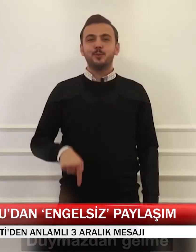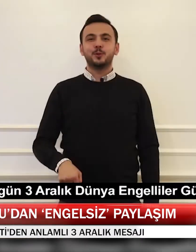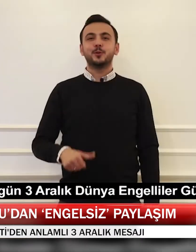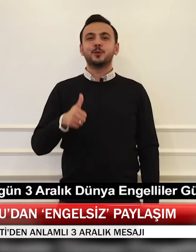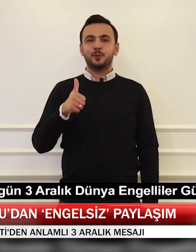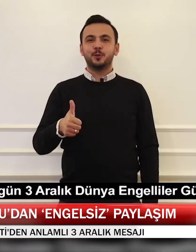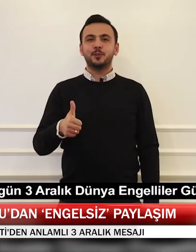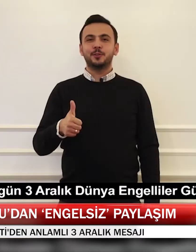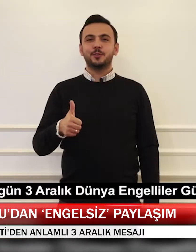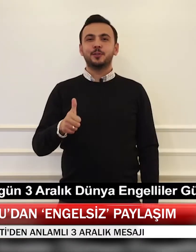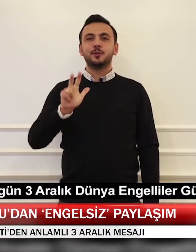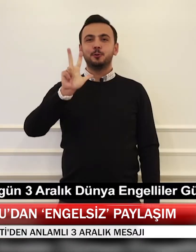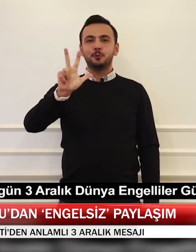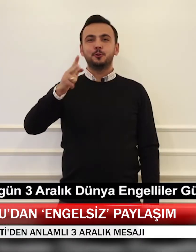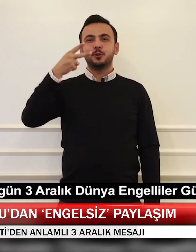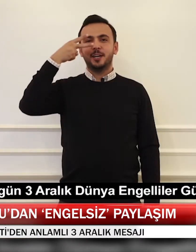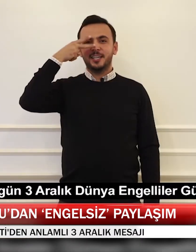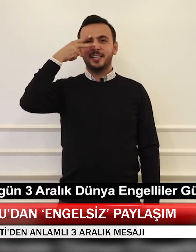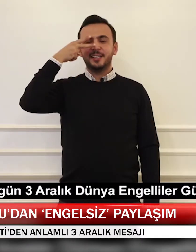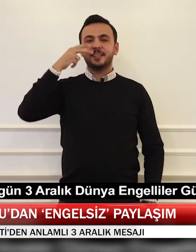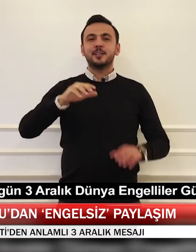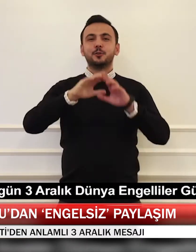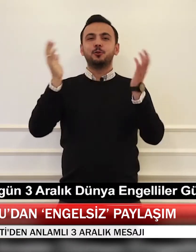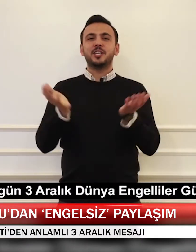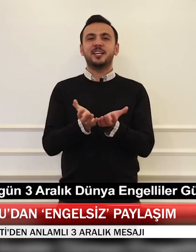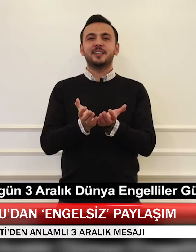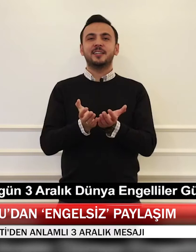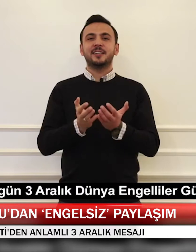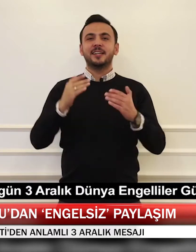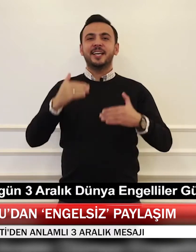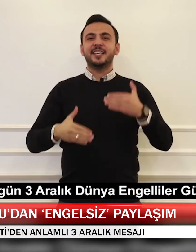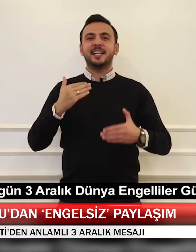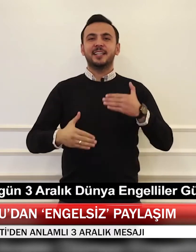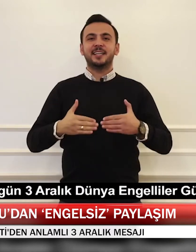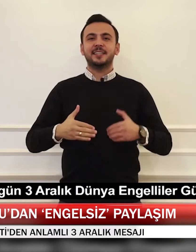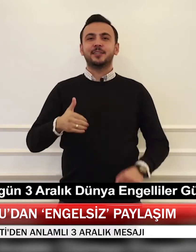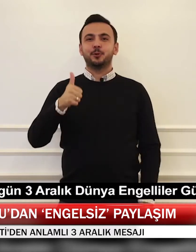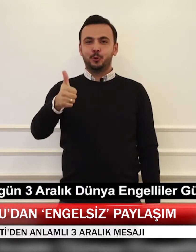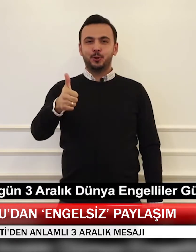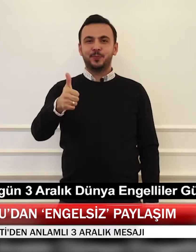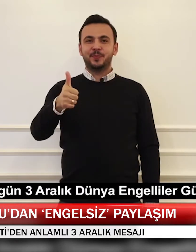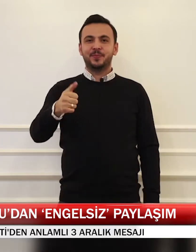Bu gün 3 Aralık Dünya Engelliler Günü.